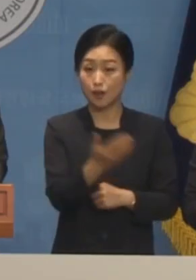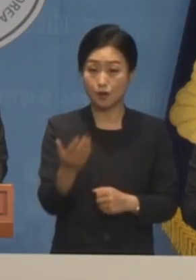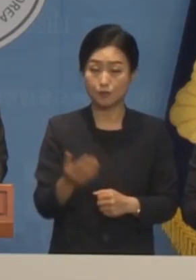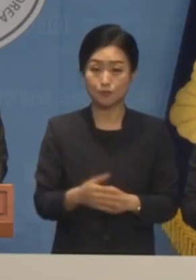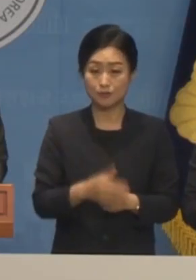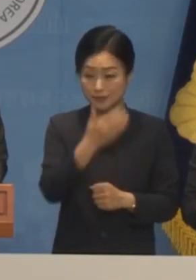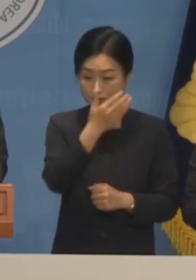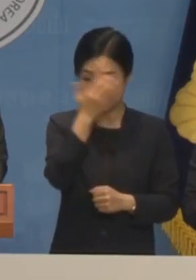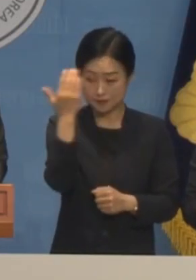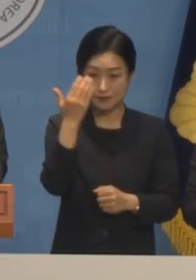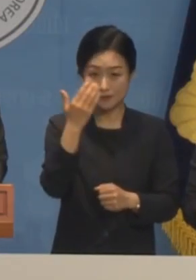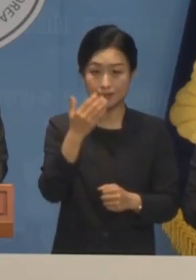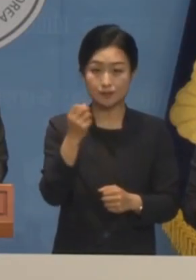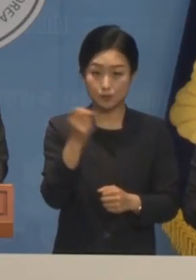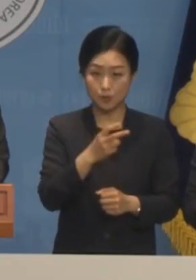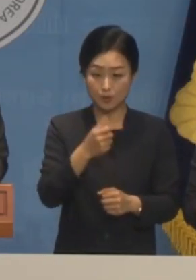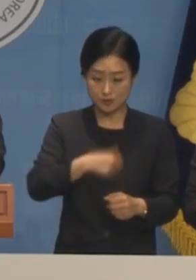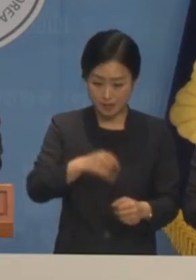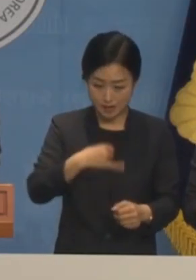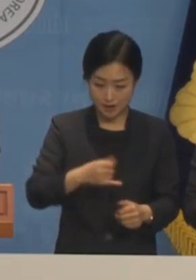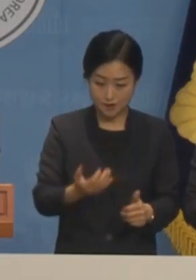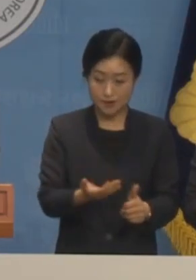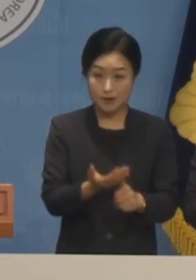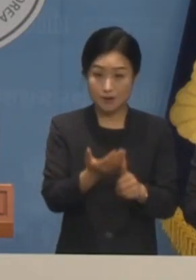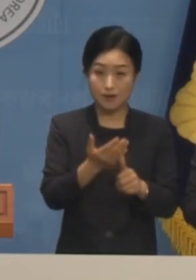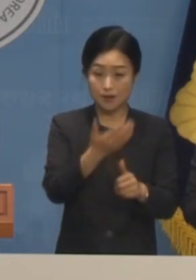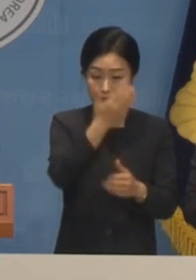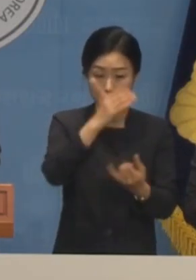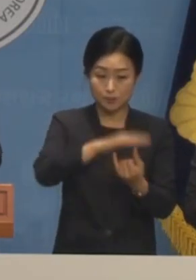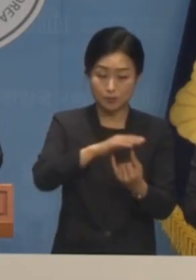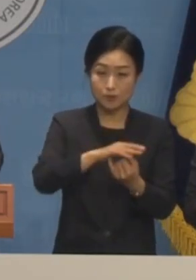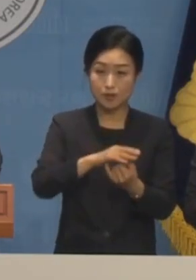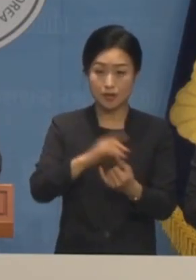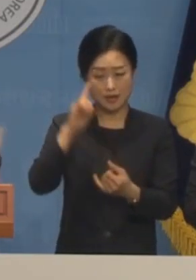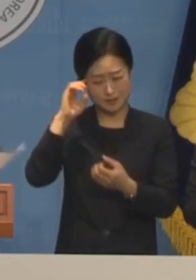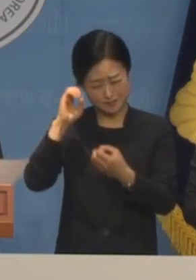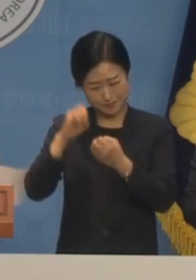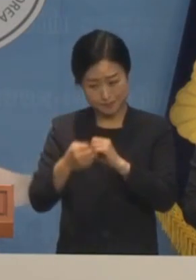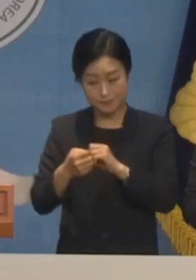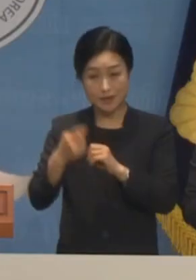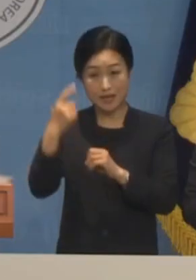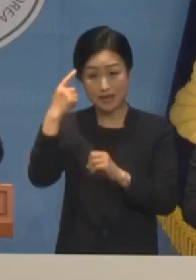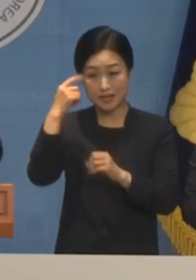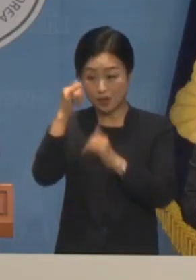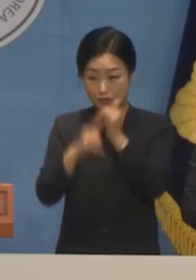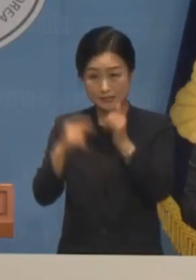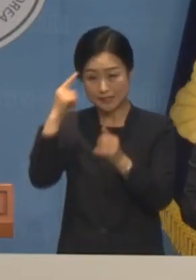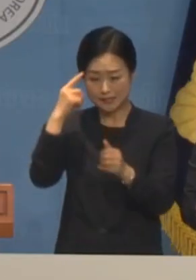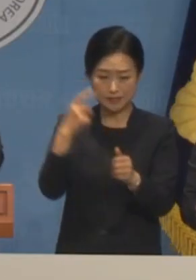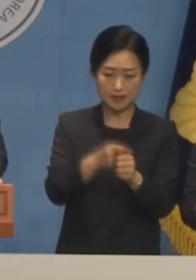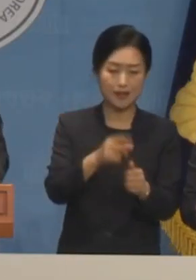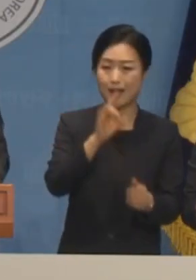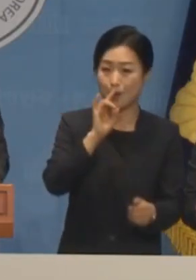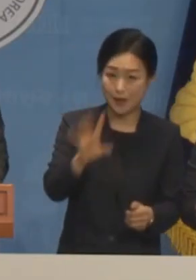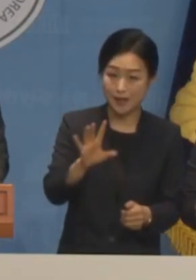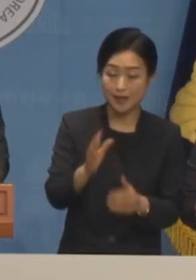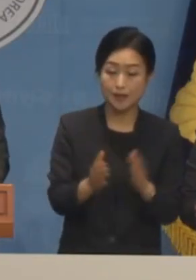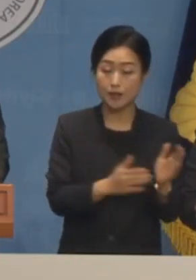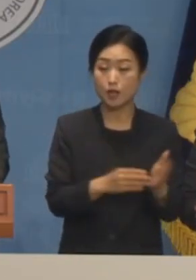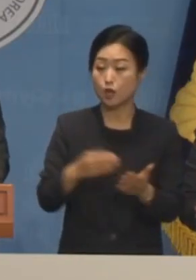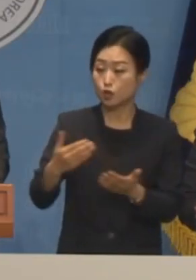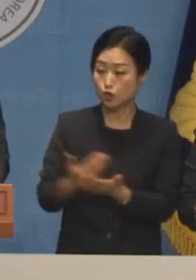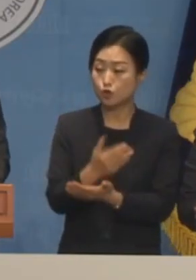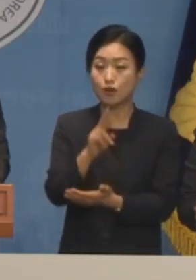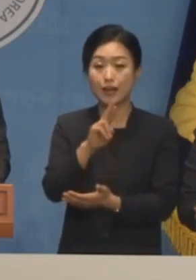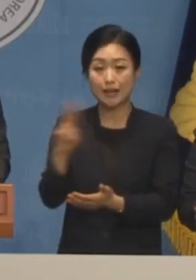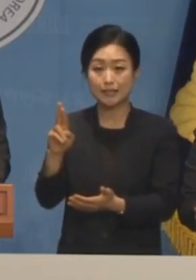정당화하고 뒤틀린 역사관을 주입해서 안 될 것입니다 다음으로 뉴라이트 인사들이